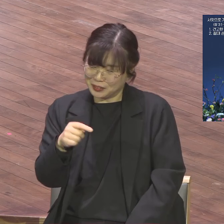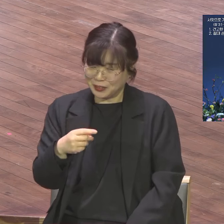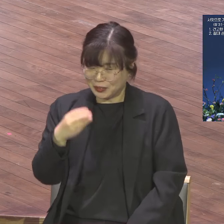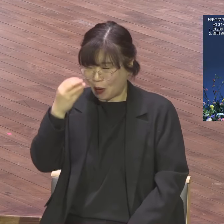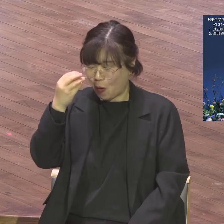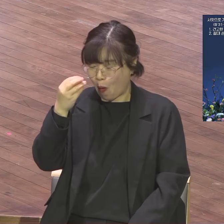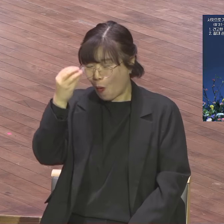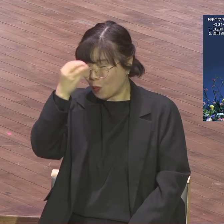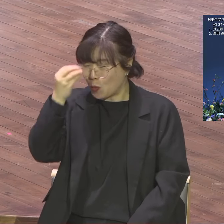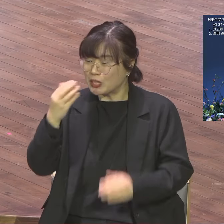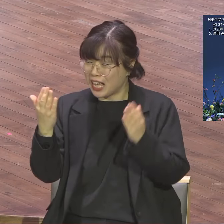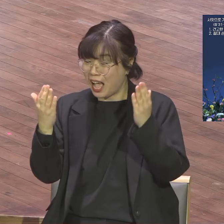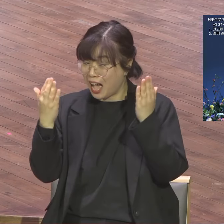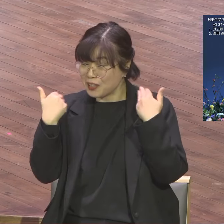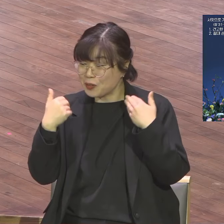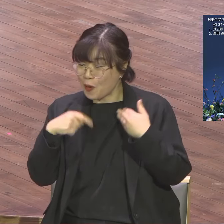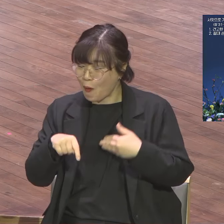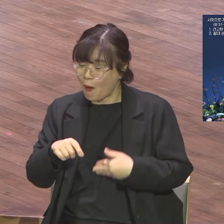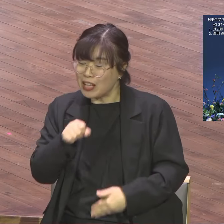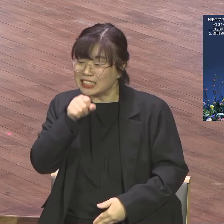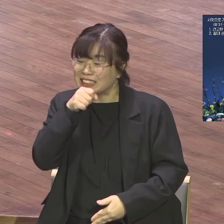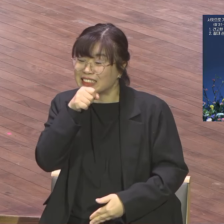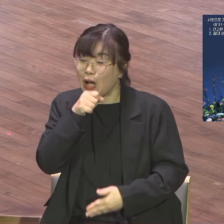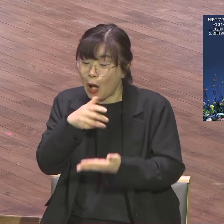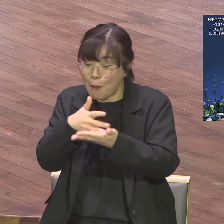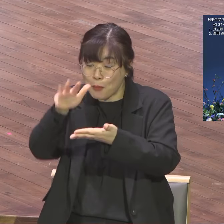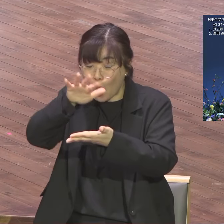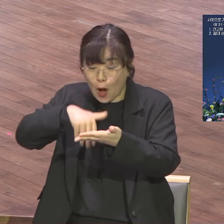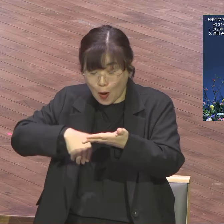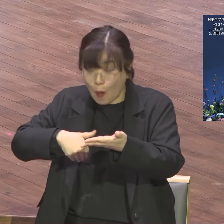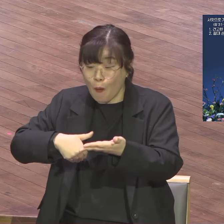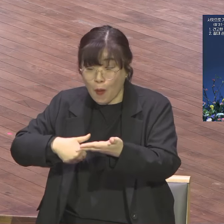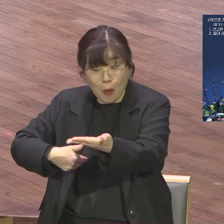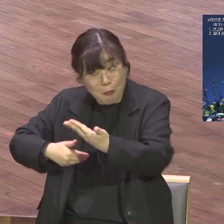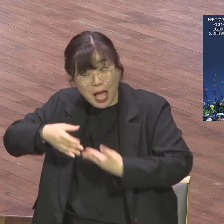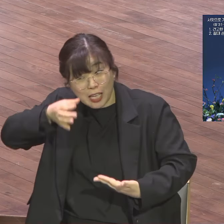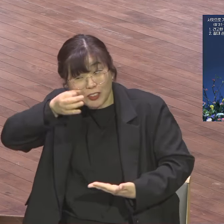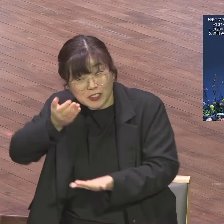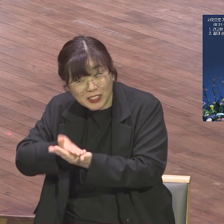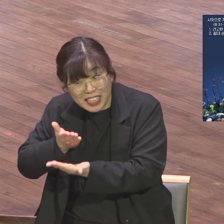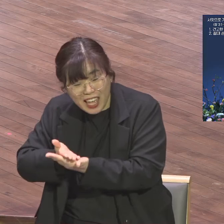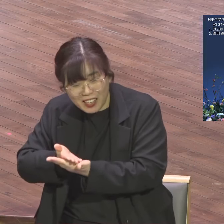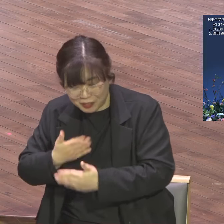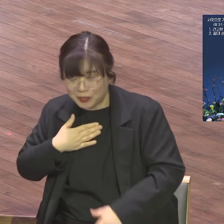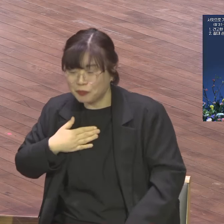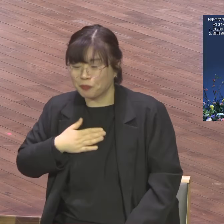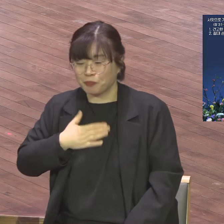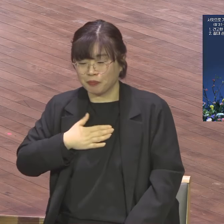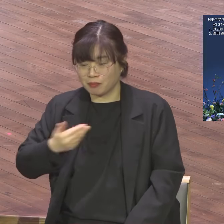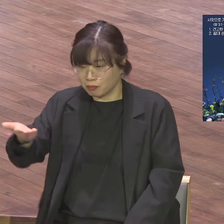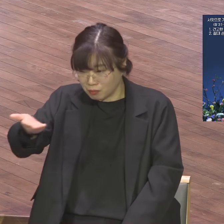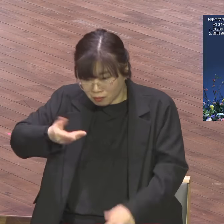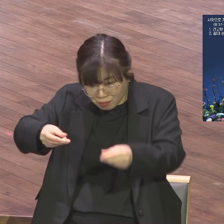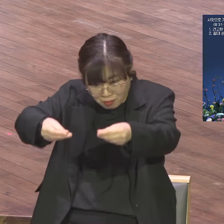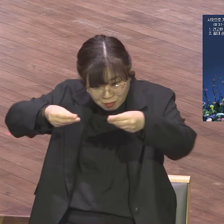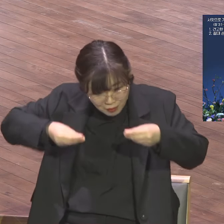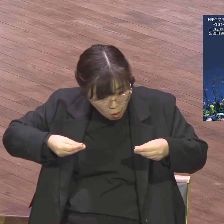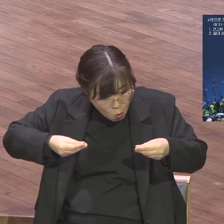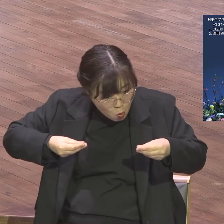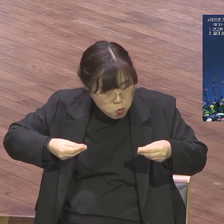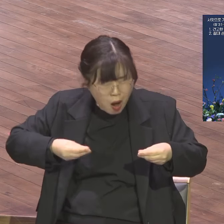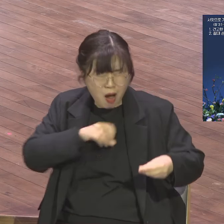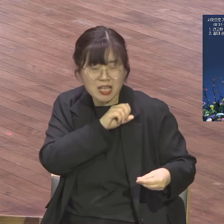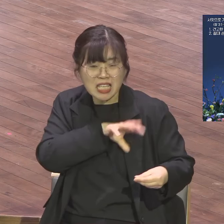머리 괜찮네. 결혼합시다. 성적표 보고 결혼한 사람이요. 외모 어찌 생기나 상관없어.